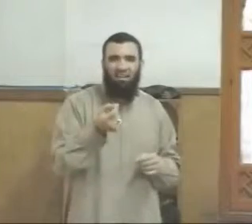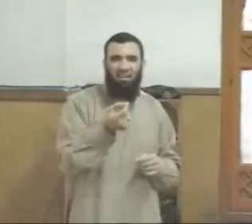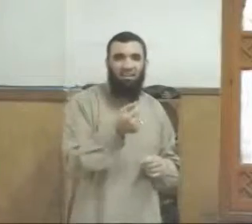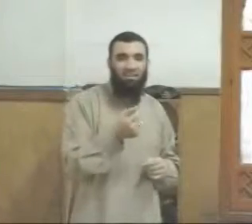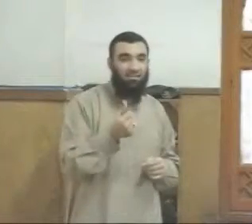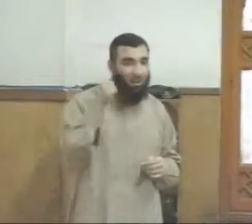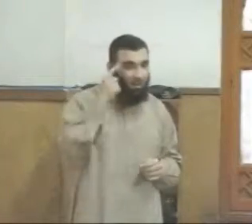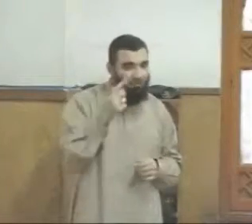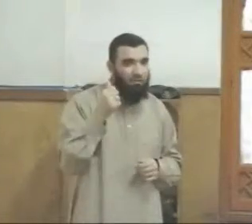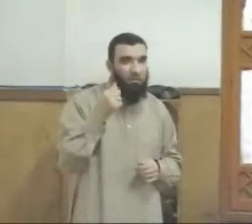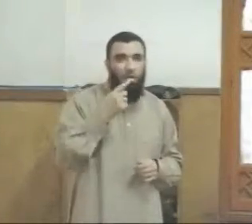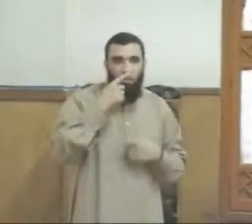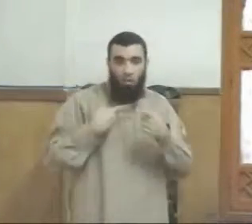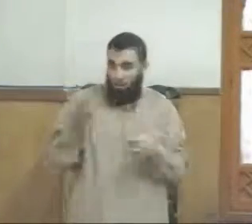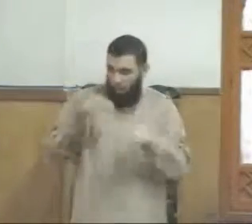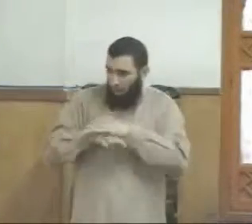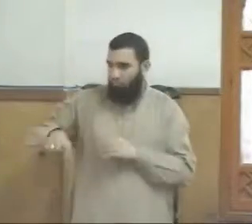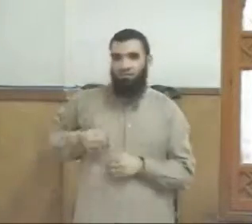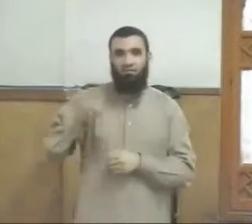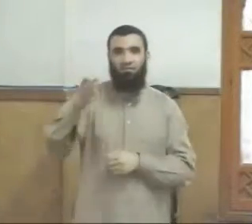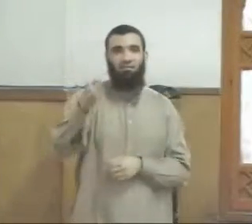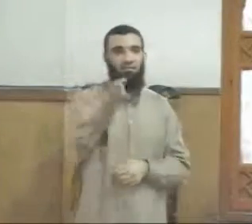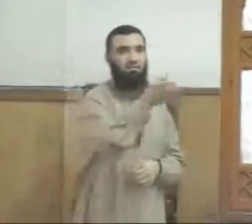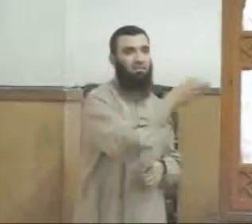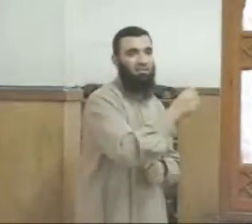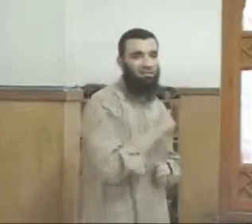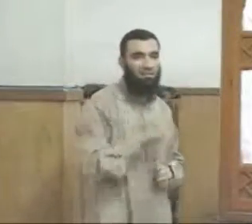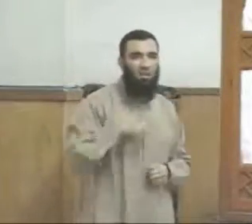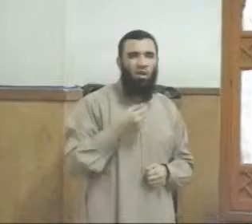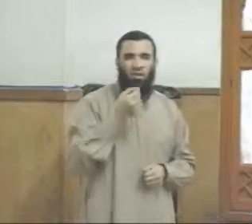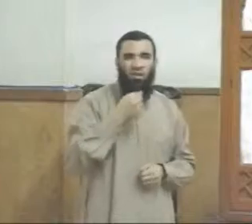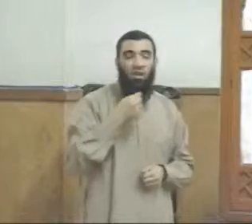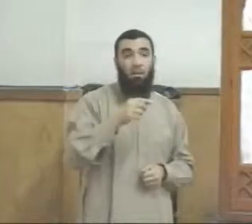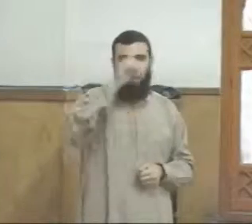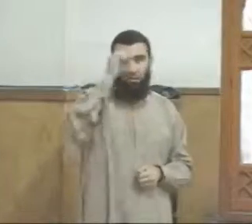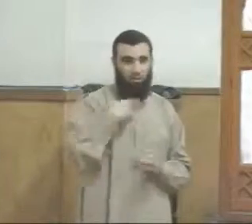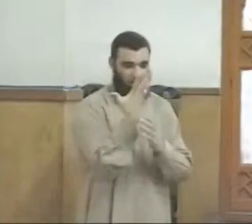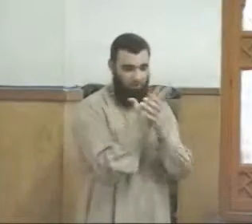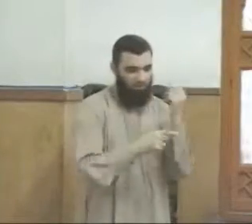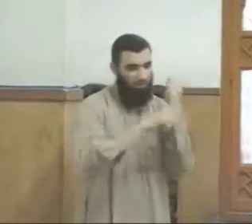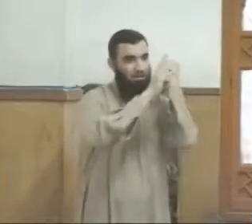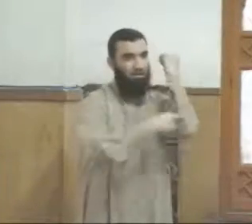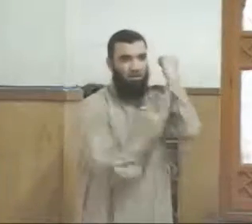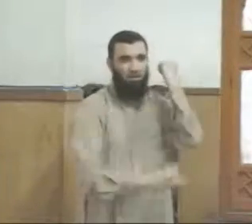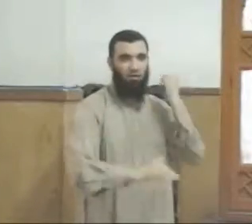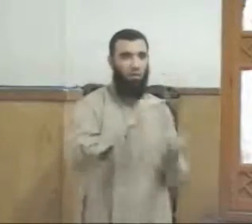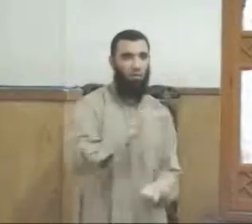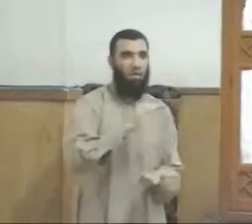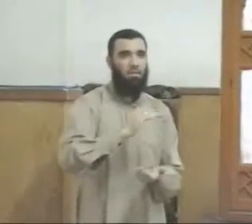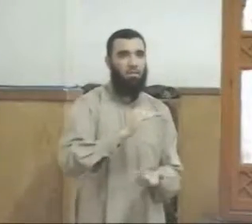الناس. رزقك الله الولد، ده بيت سيدك يا رب، وده بيت